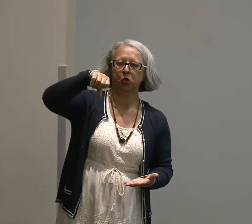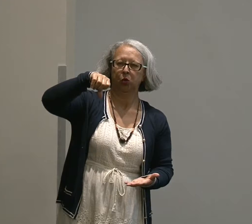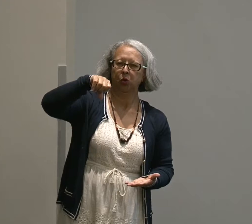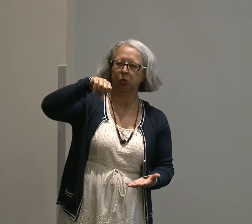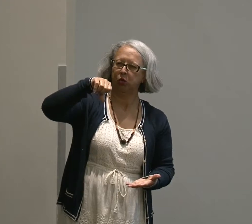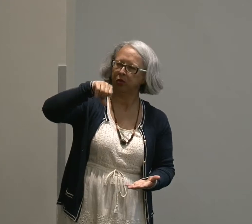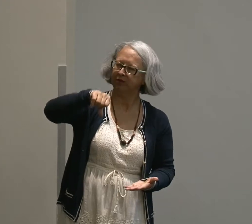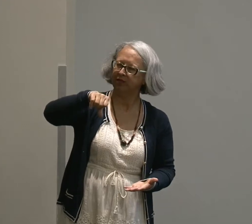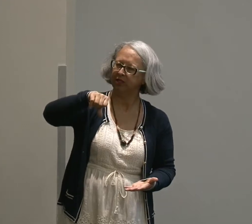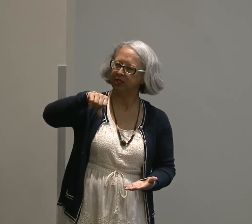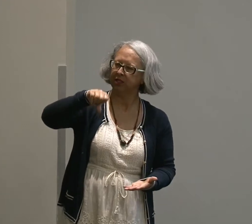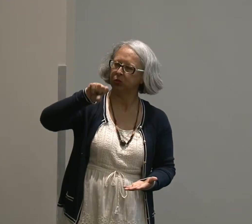de